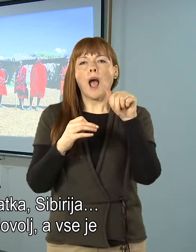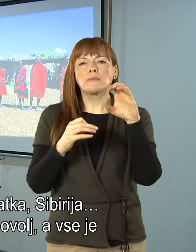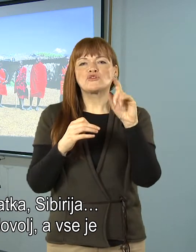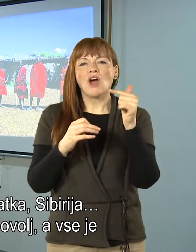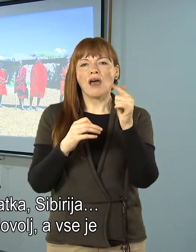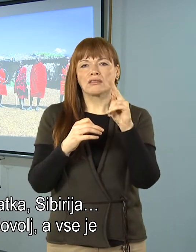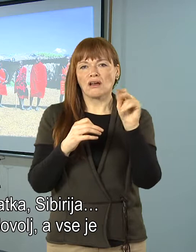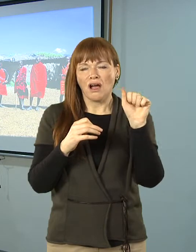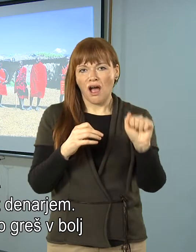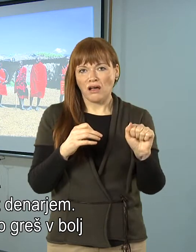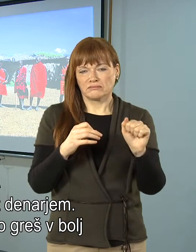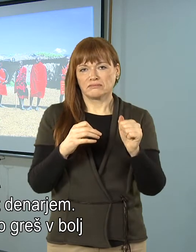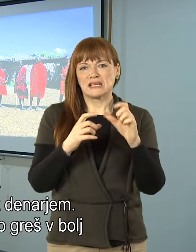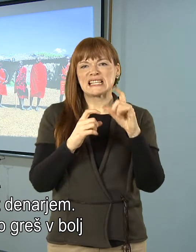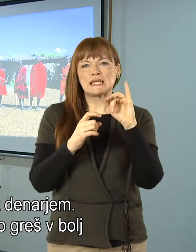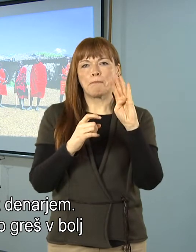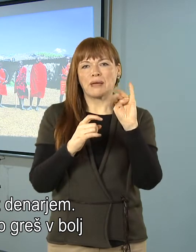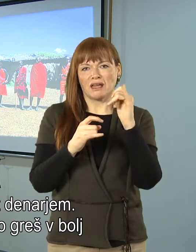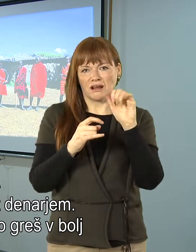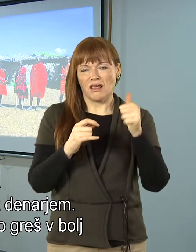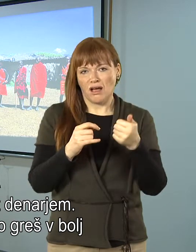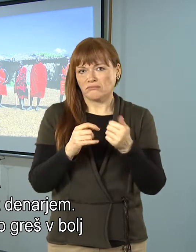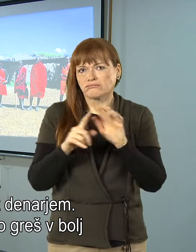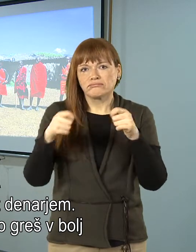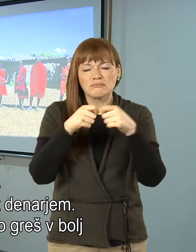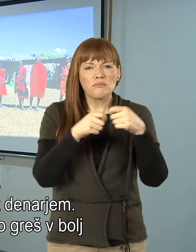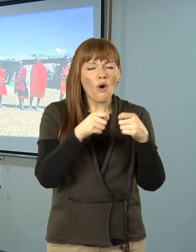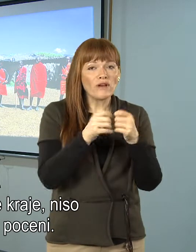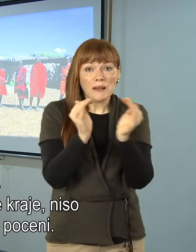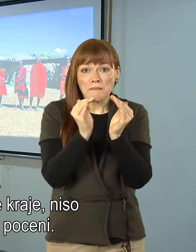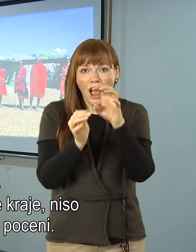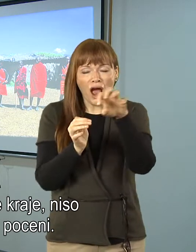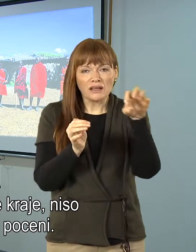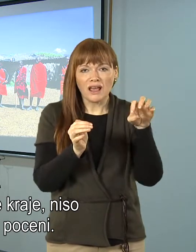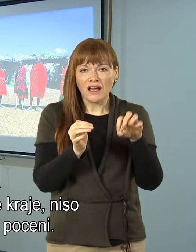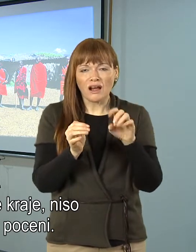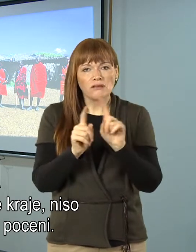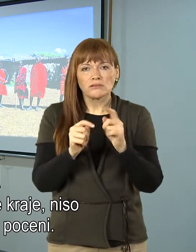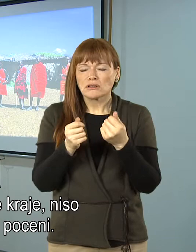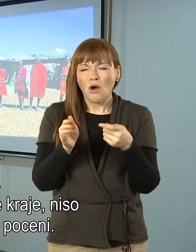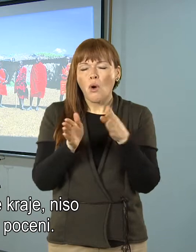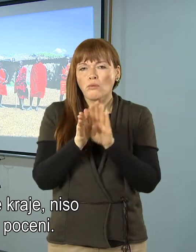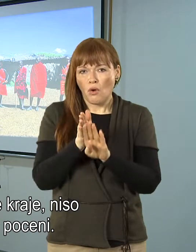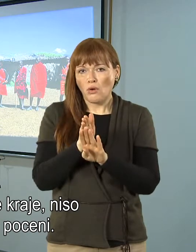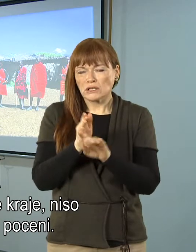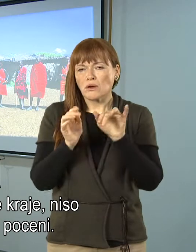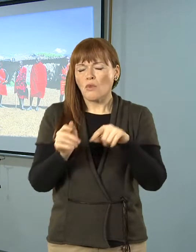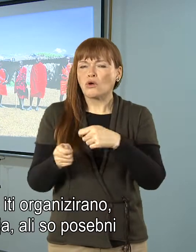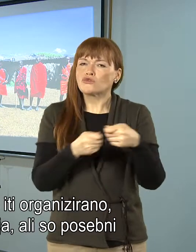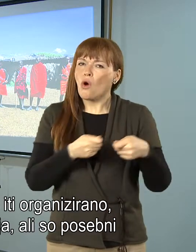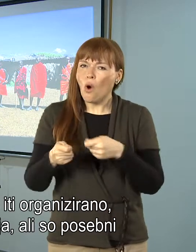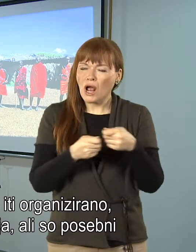je vedno dovolj, ampak vse je bolj povezano z denarjem, kajti tako, ko reči, v bolj odmakljene kraje niso več tako poceni, marsikaj moraš